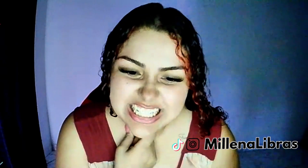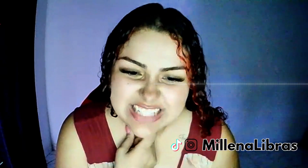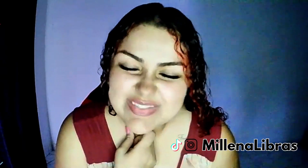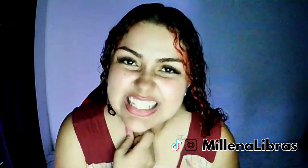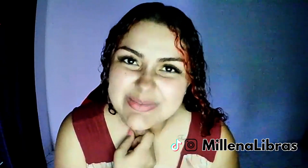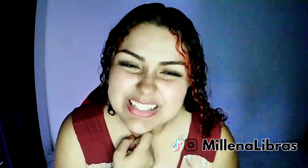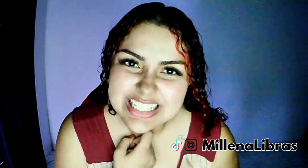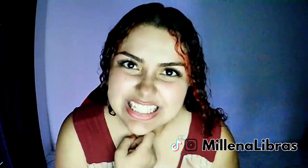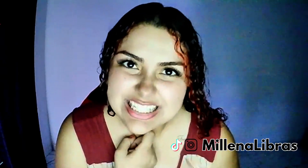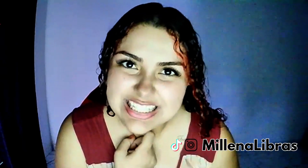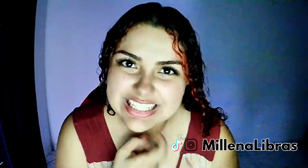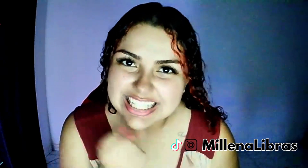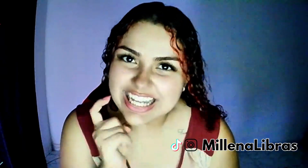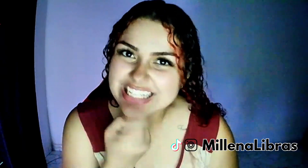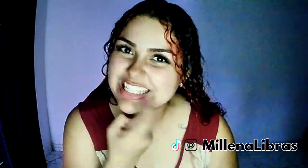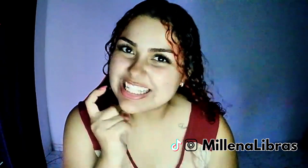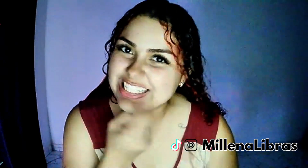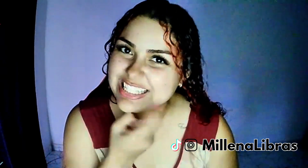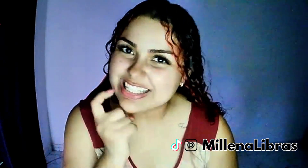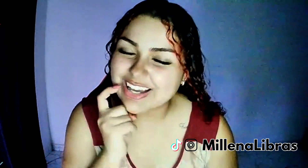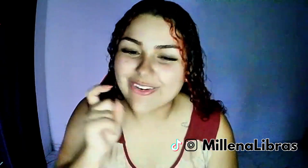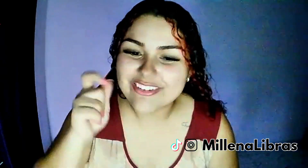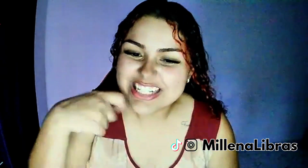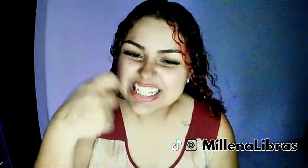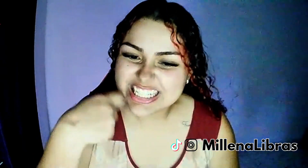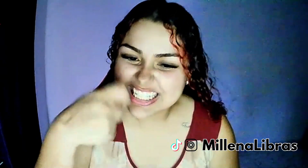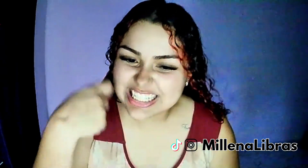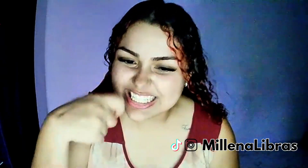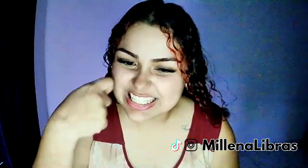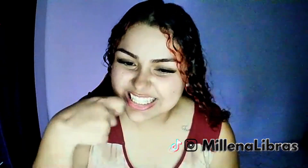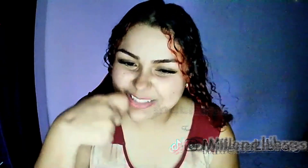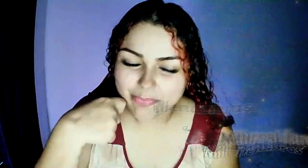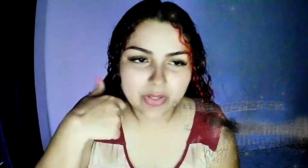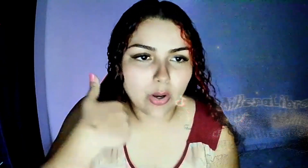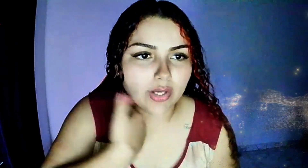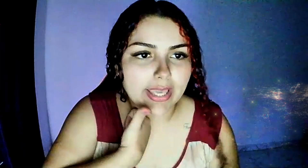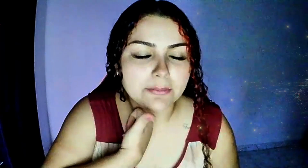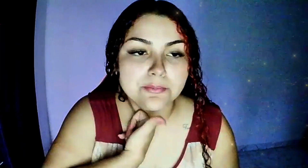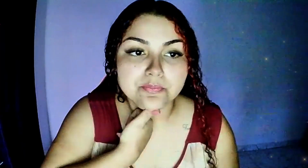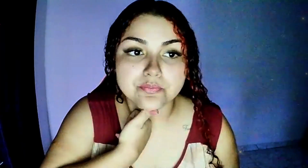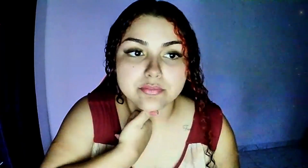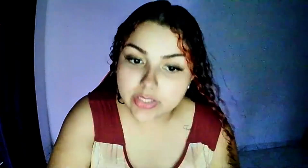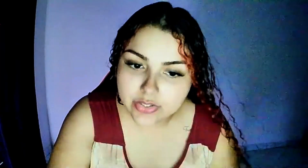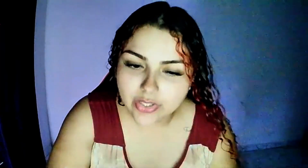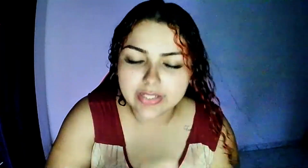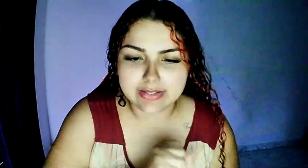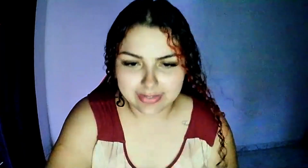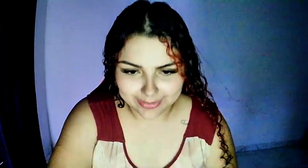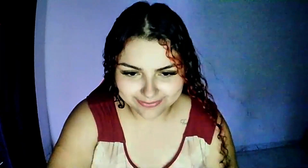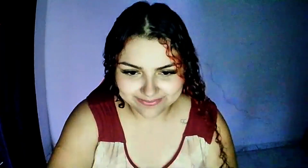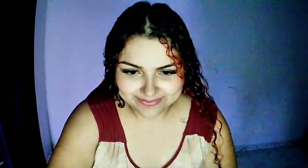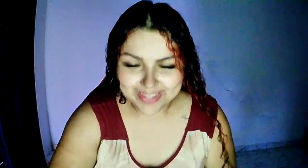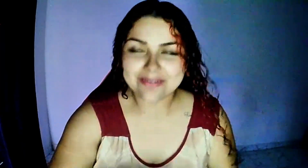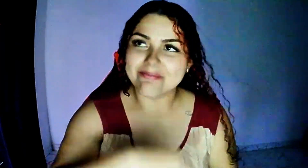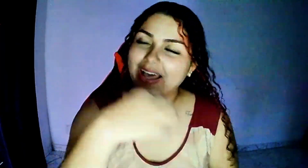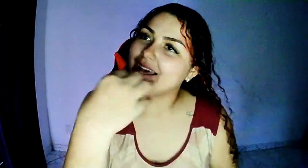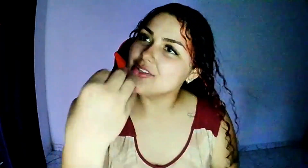você mostra para o dentista, tá? Dentista ou dentista, ok? Nutricionista. Mais